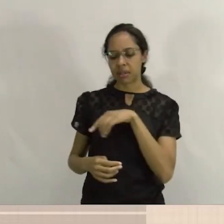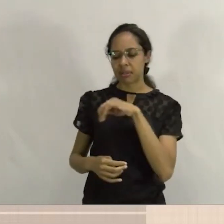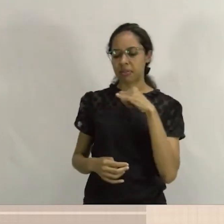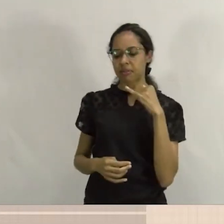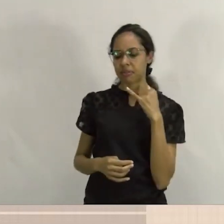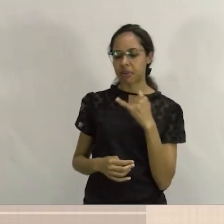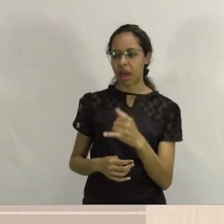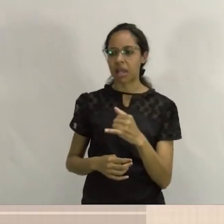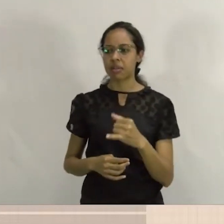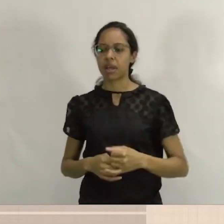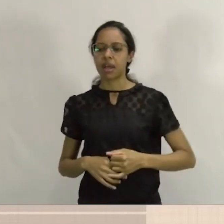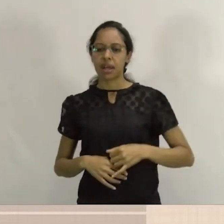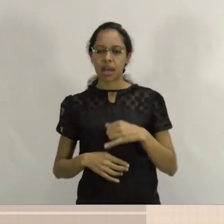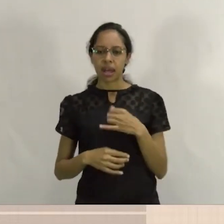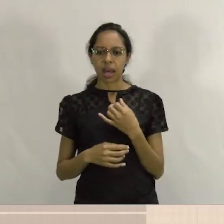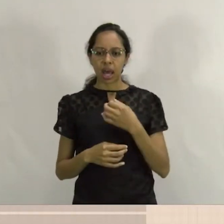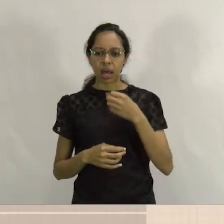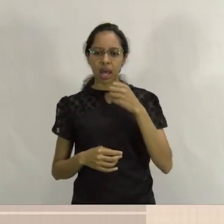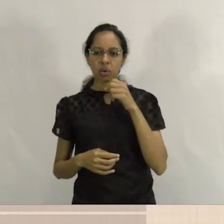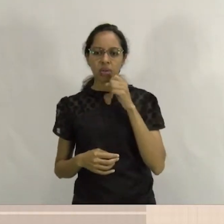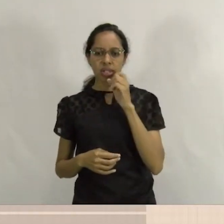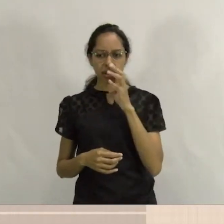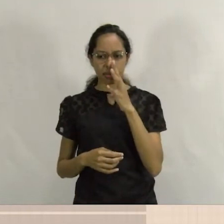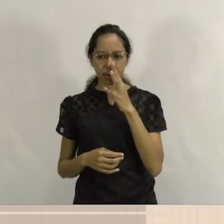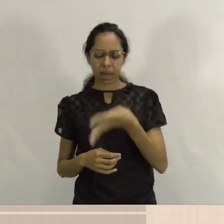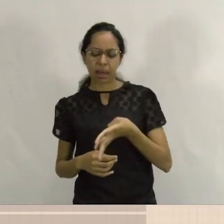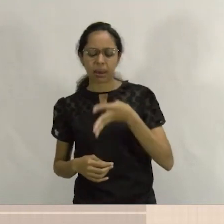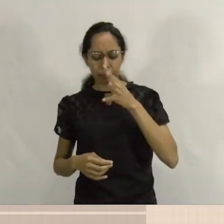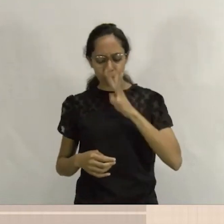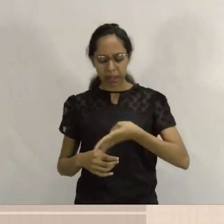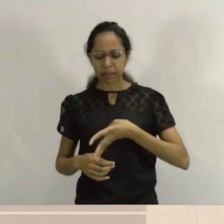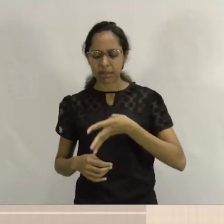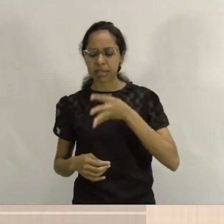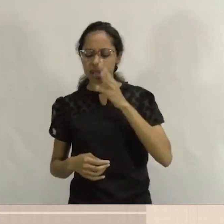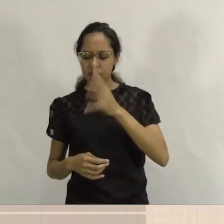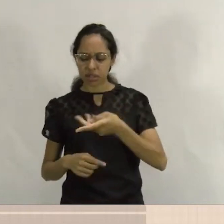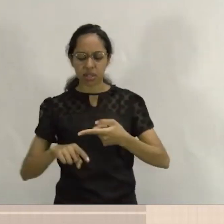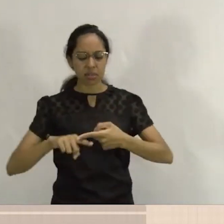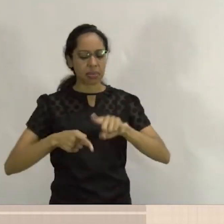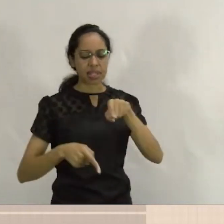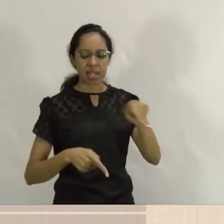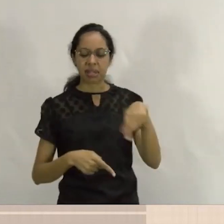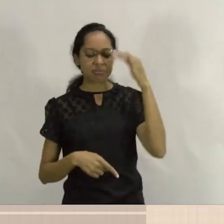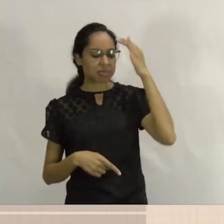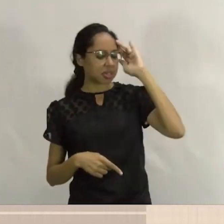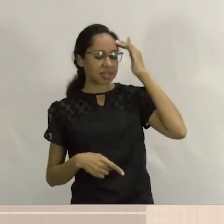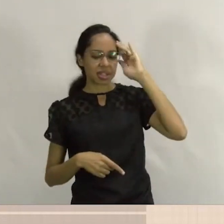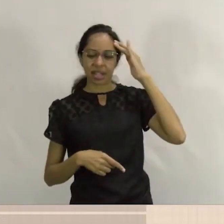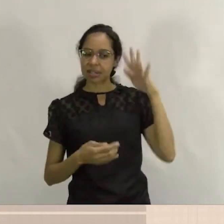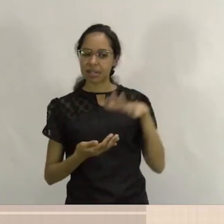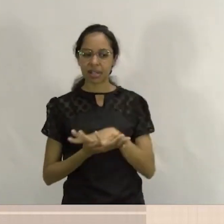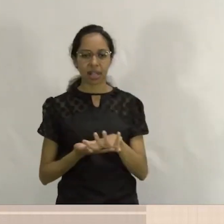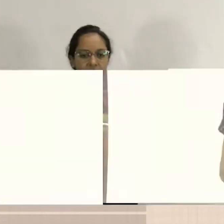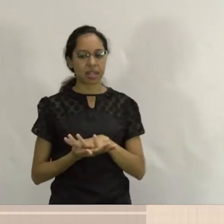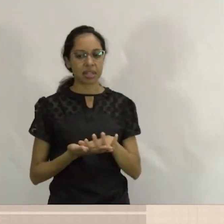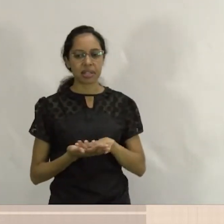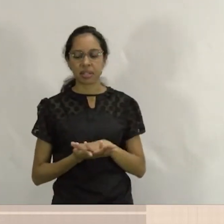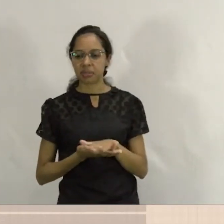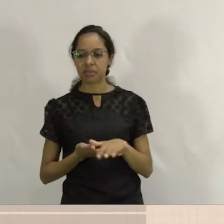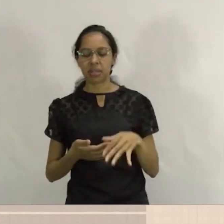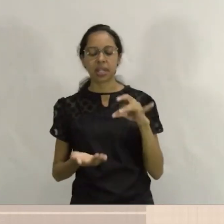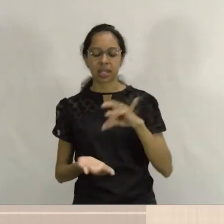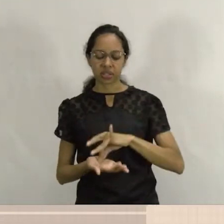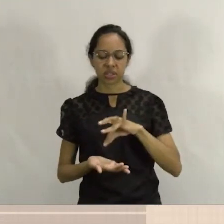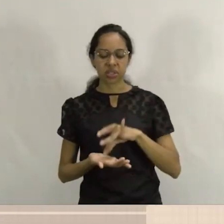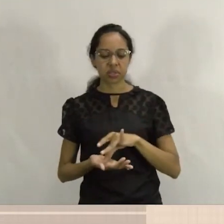argumentações, acusações. Irmãos, não sabem nem do que estão falando. Mas Paulo sabia o que estava falando.